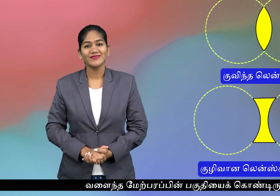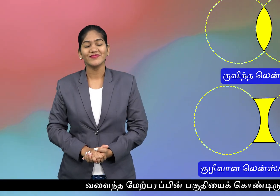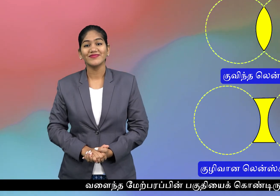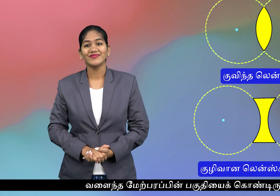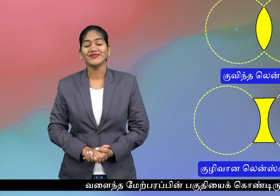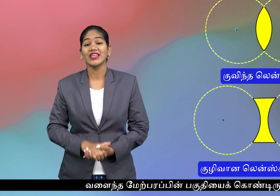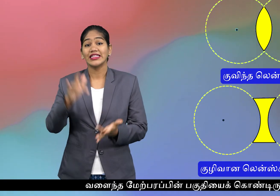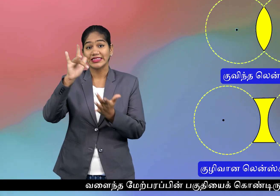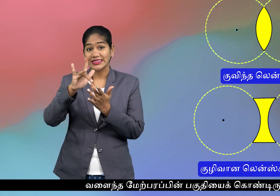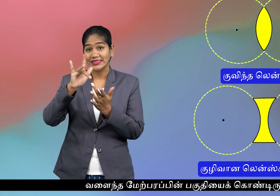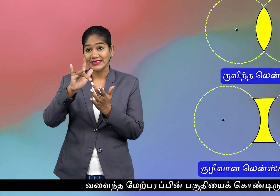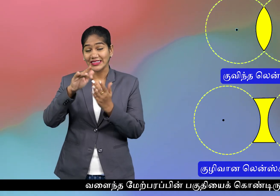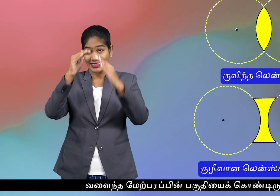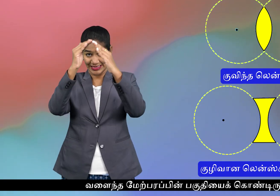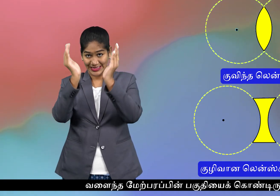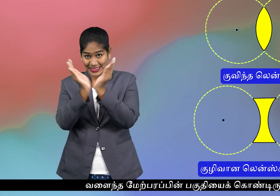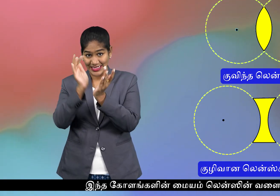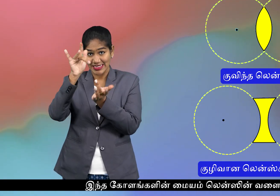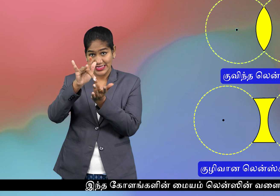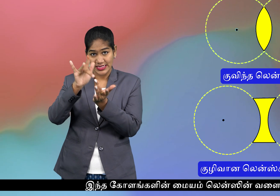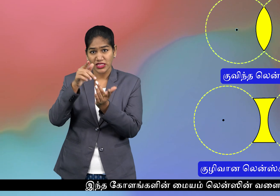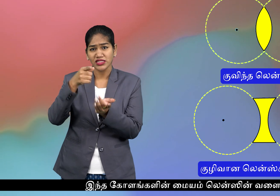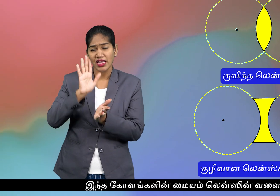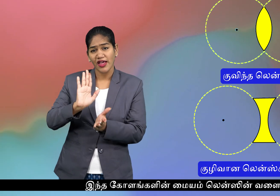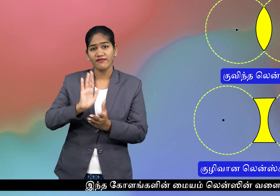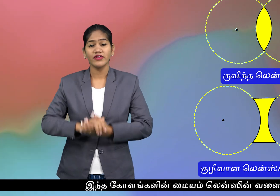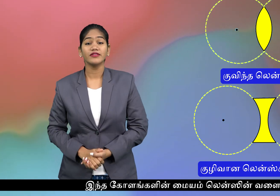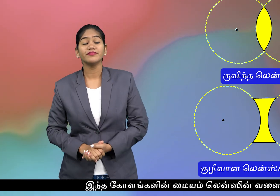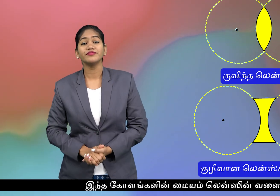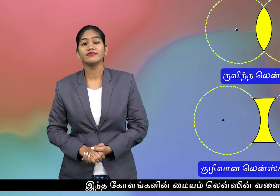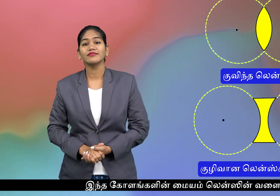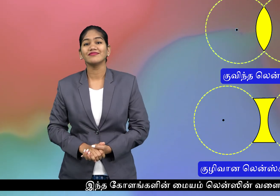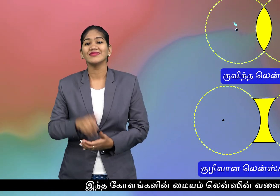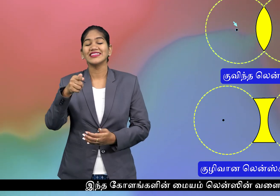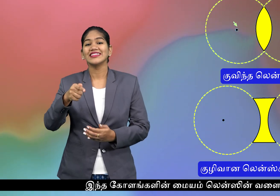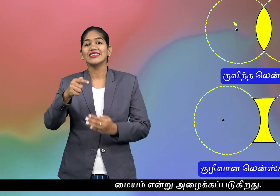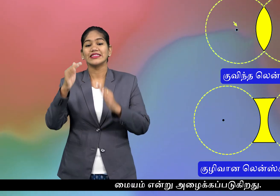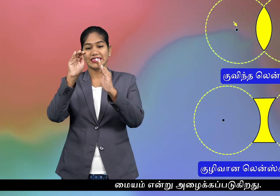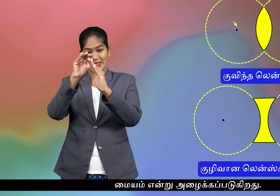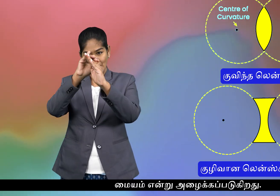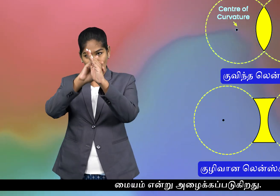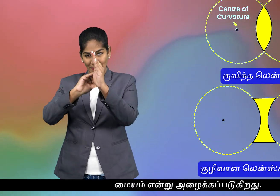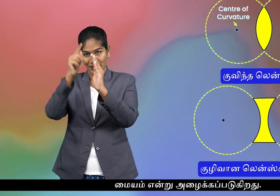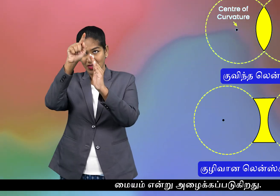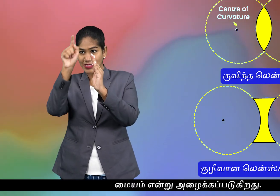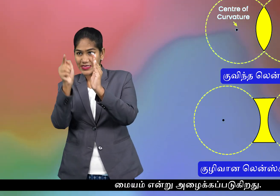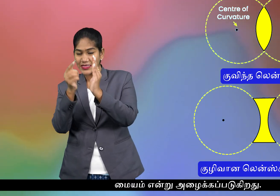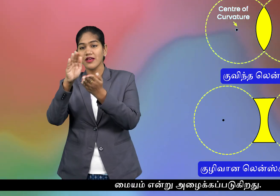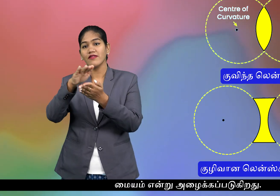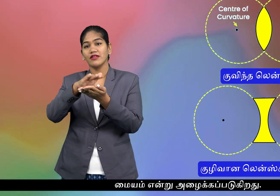வளைந்த மேற்பரப்பின் பகுதியை கொண்டிருக்கும் இந்த கோளங்களின் மையம் வில்லையின் வளைவு மையம் என்று அழைக்கப்படுகிறது. இது